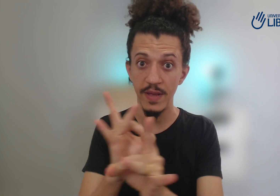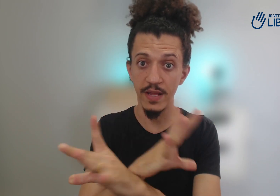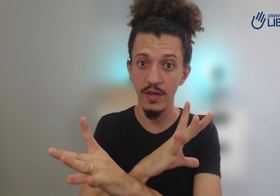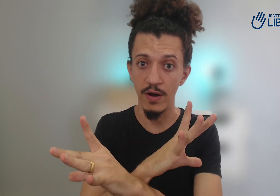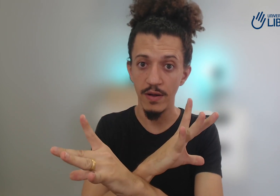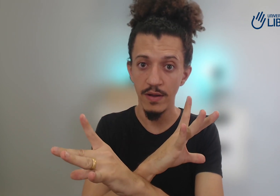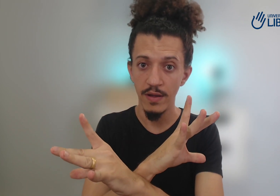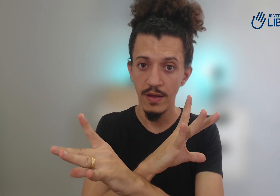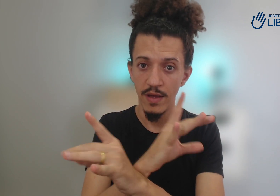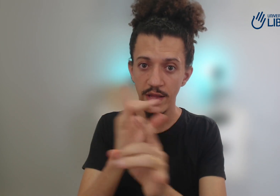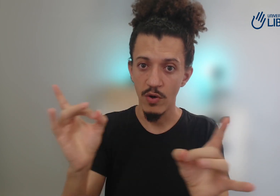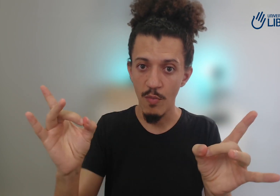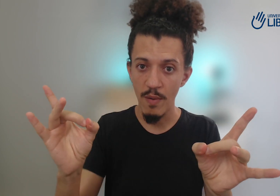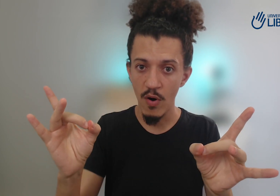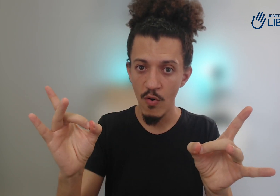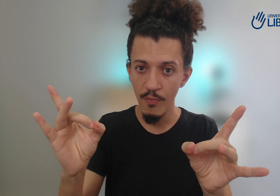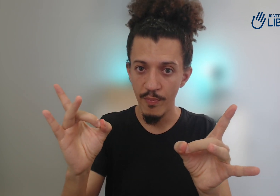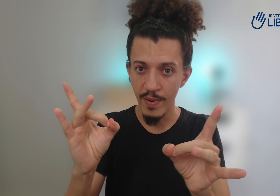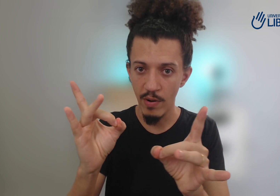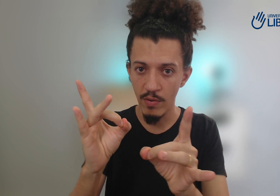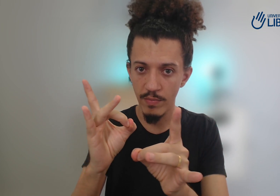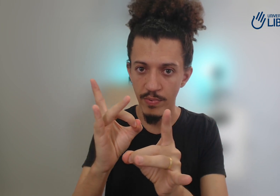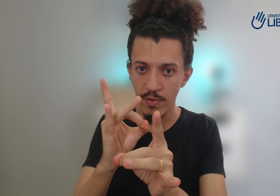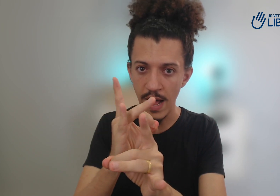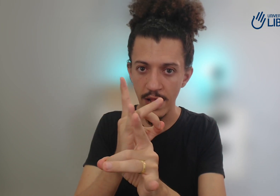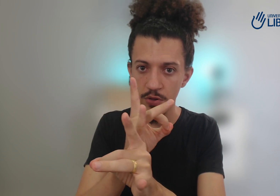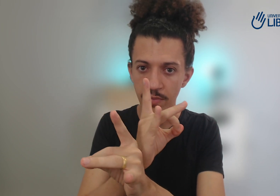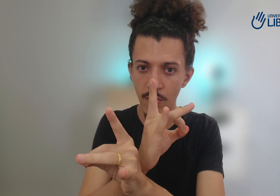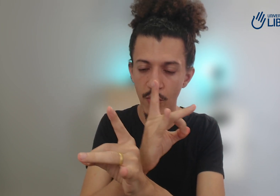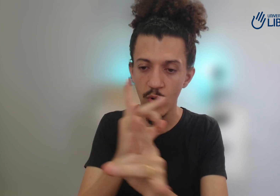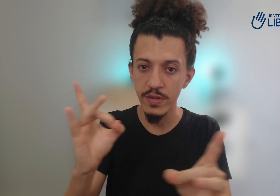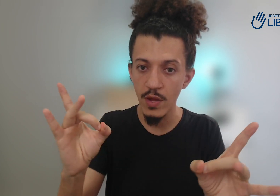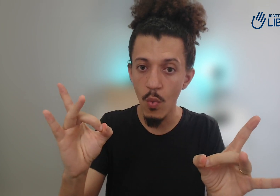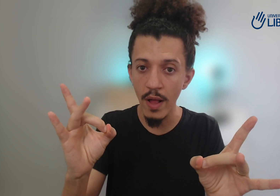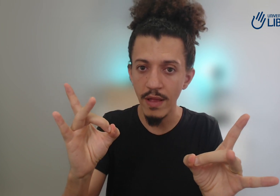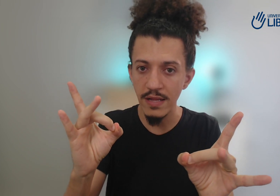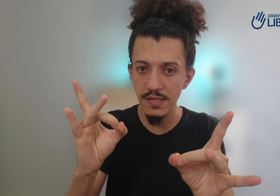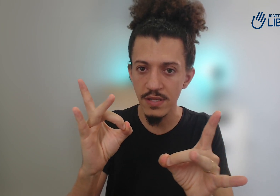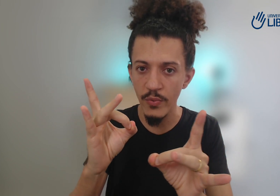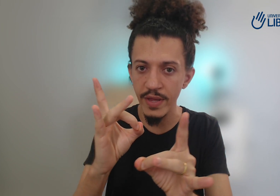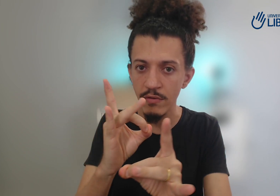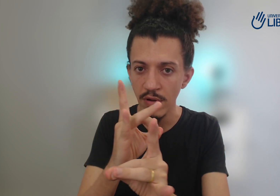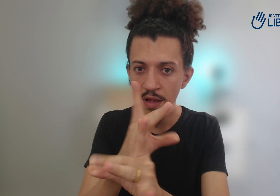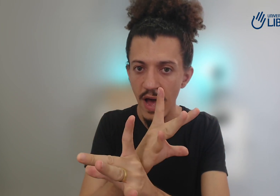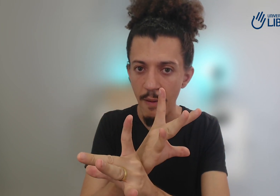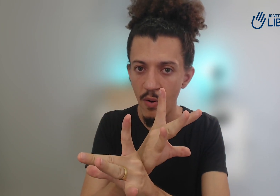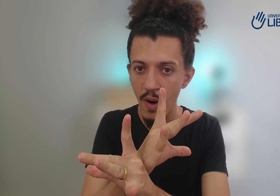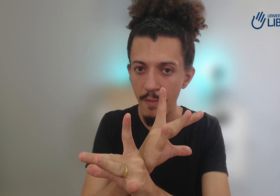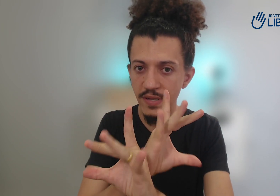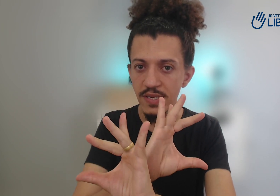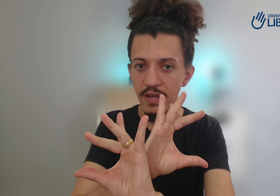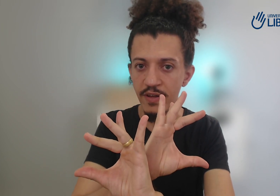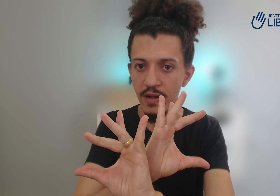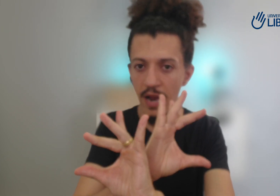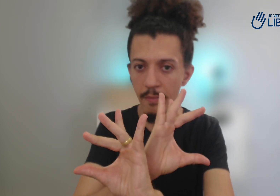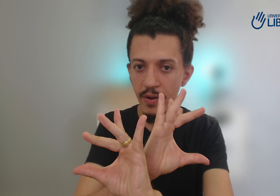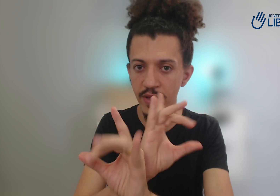aqui, ó. Então é uma mão para um lado, outra mão para o outro, e enquanto elas estão indo, a mão abre assim, tá vendo? Abriu aqui assim,